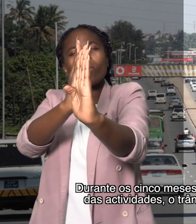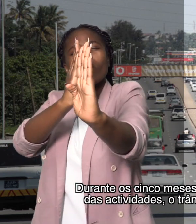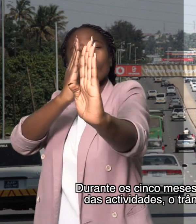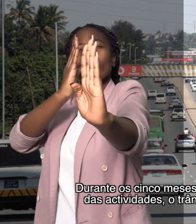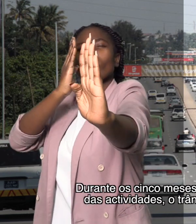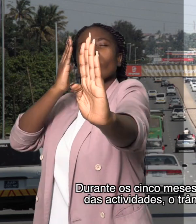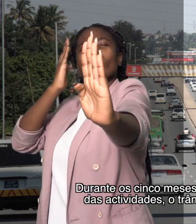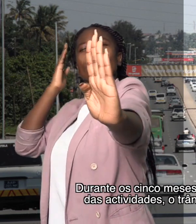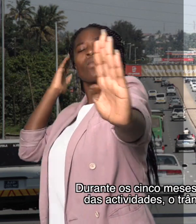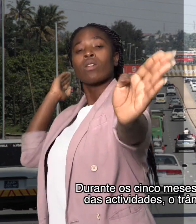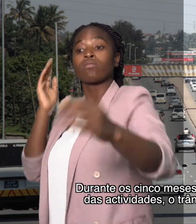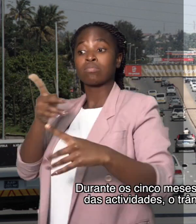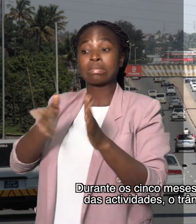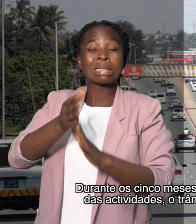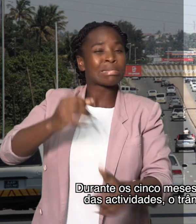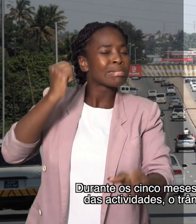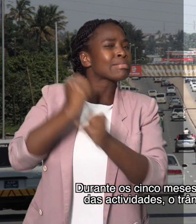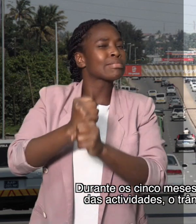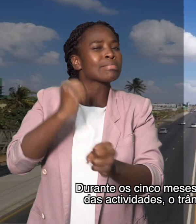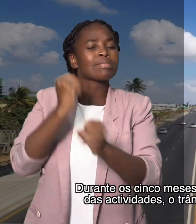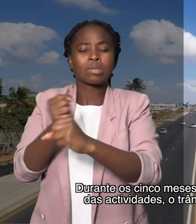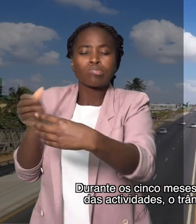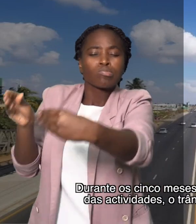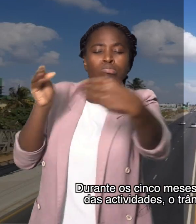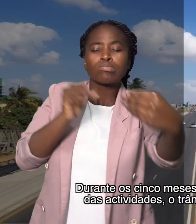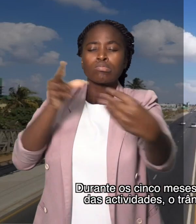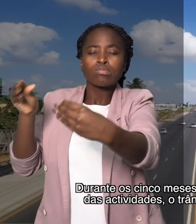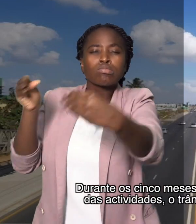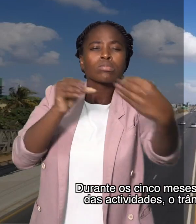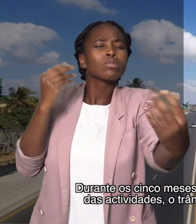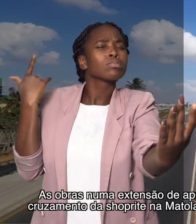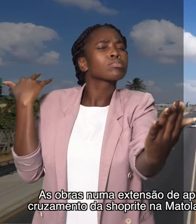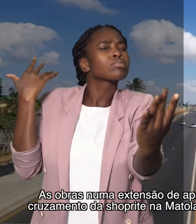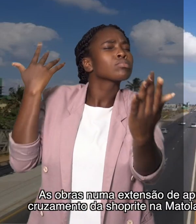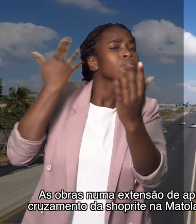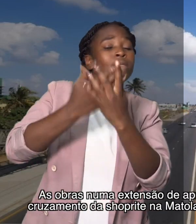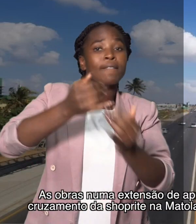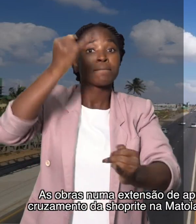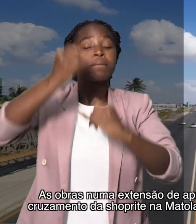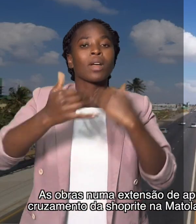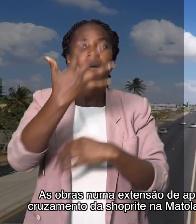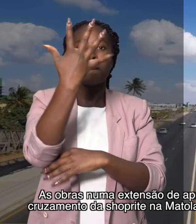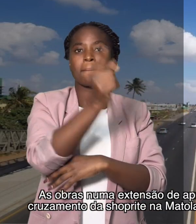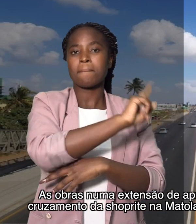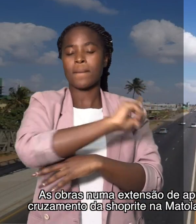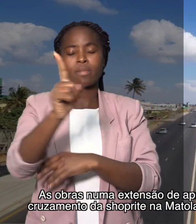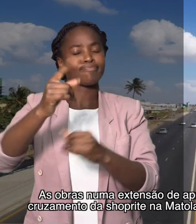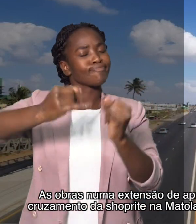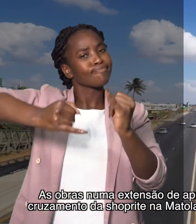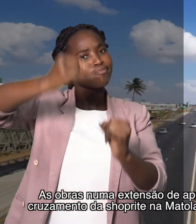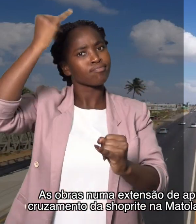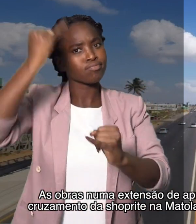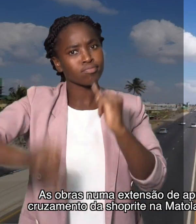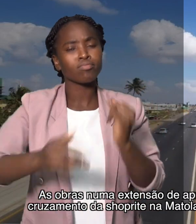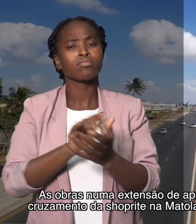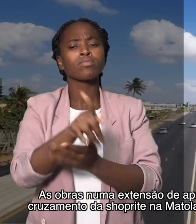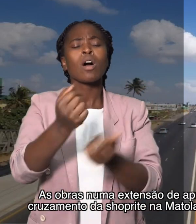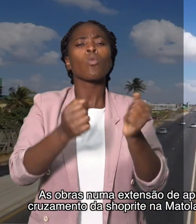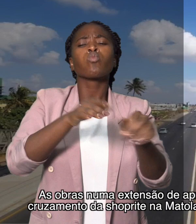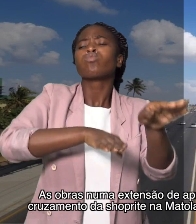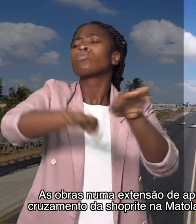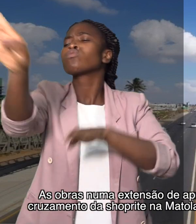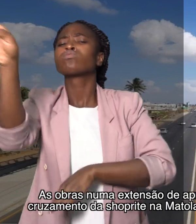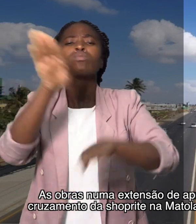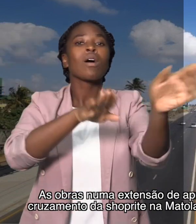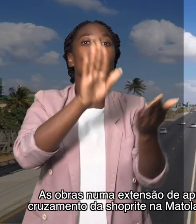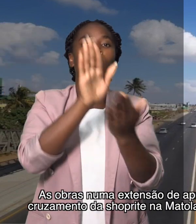previstos para a duração das atividades, o trânsito estará acondicionado. As obras, numa extinção de aproximadamente 7 km,